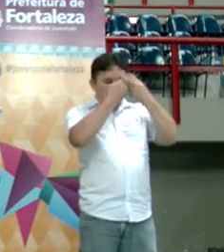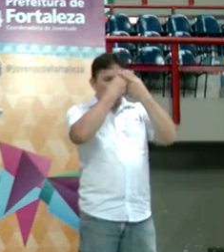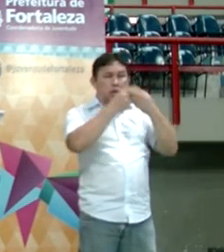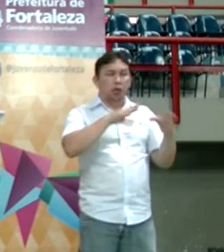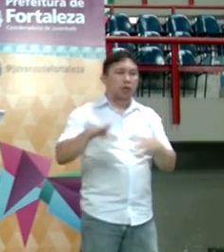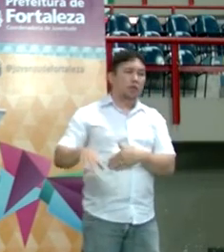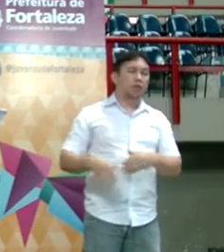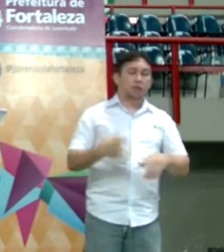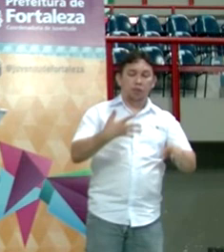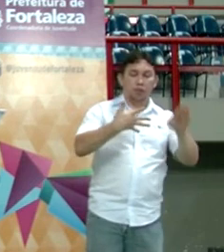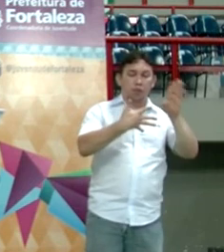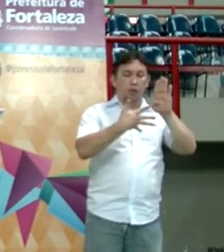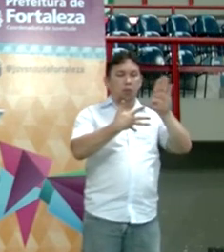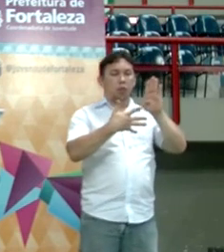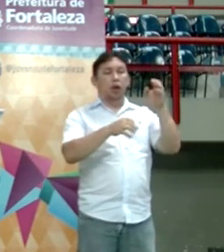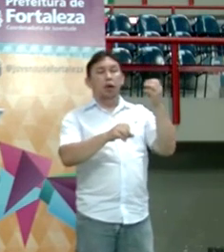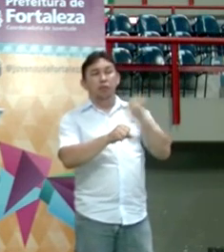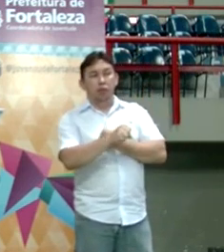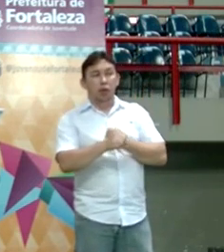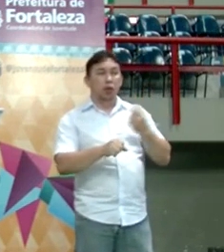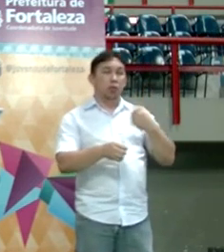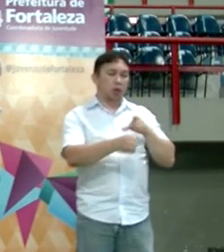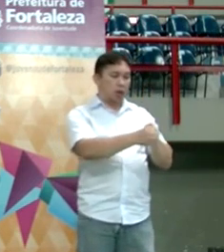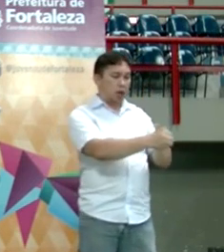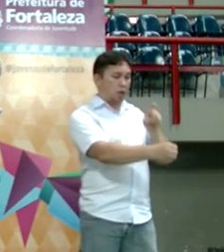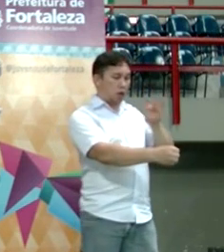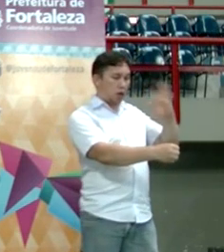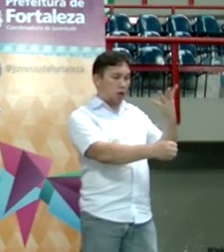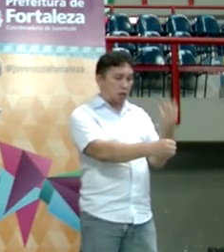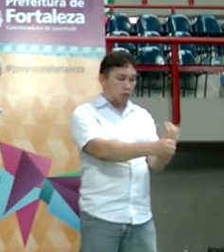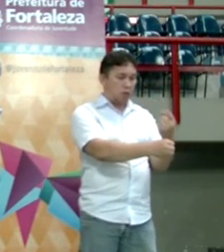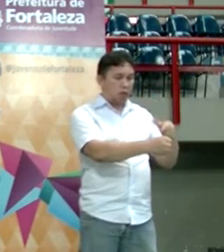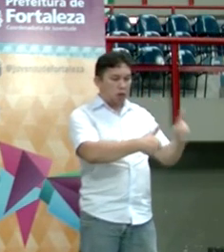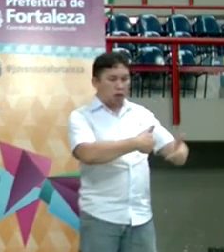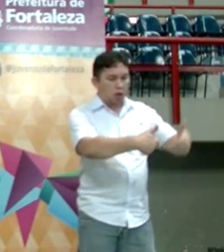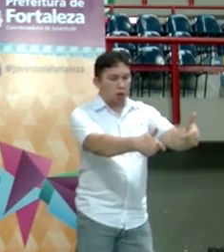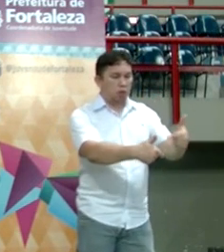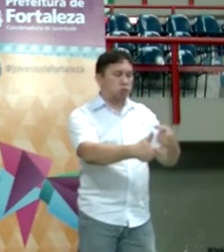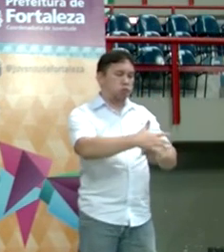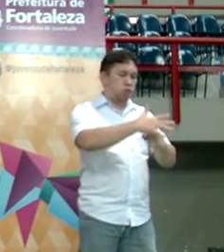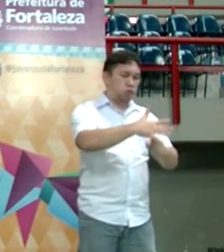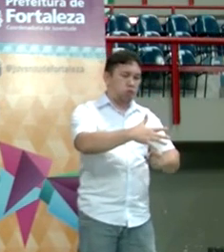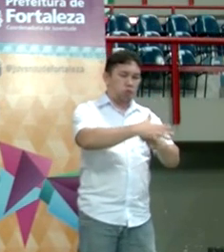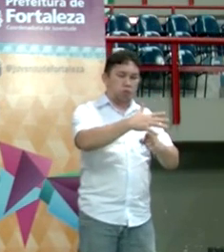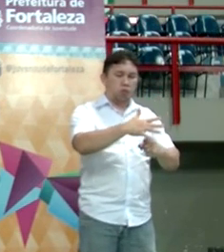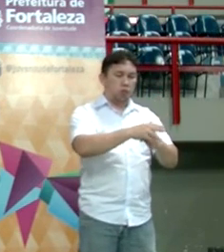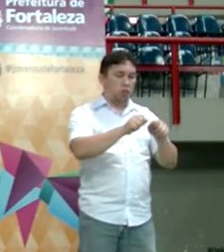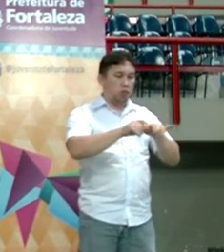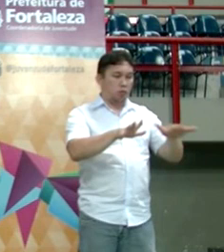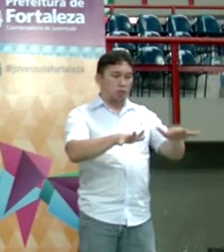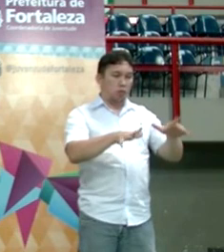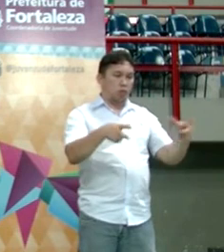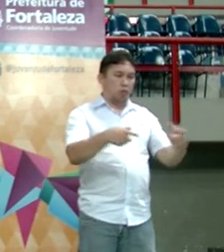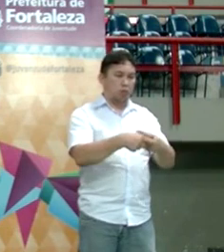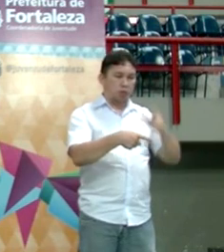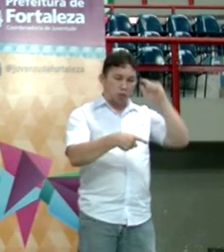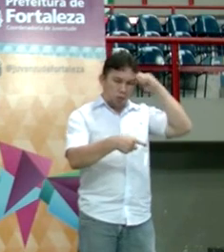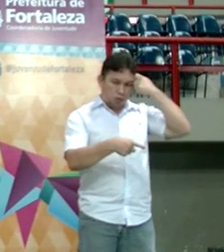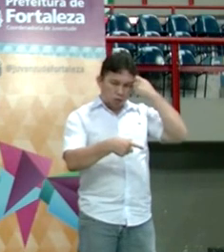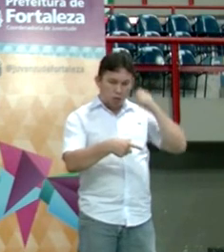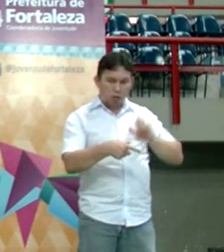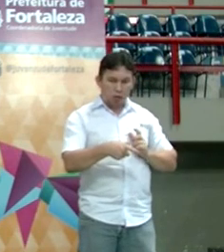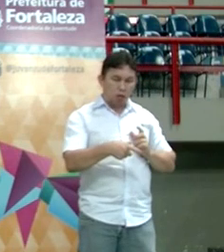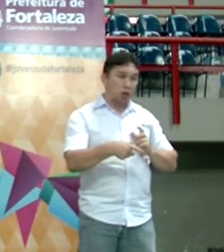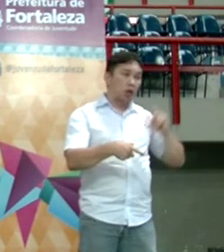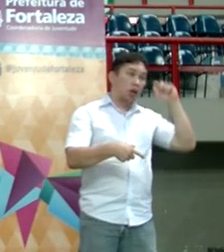E o item B, porque está falso. Ele diz que o apartheid acentuou uma história de lutas e resistência contra a minoria negra. Ele diz no texto, a